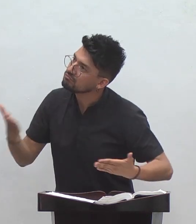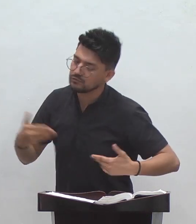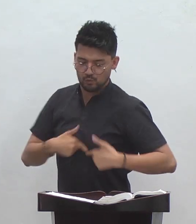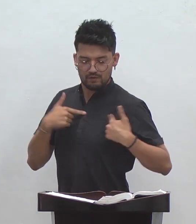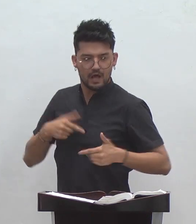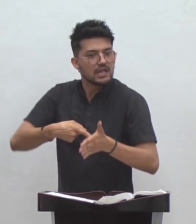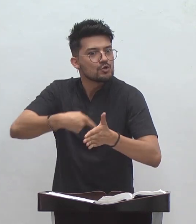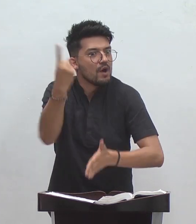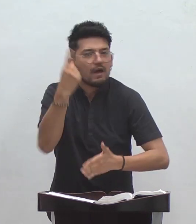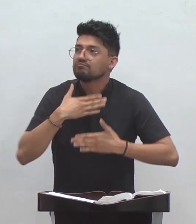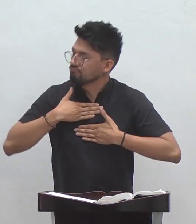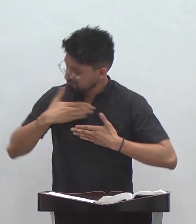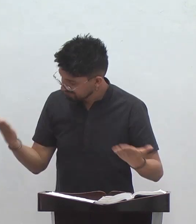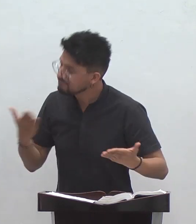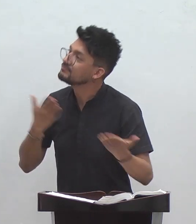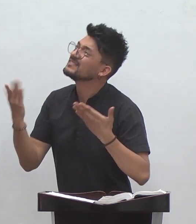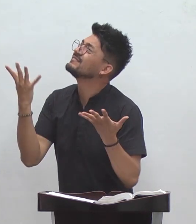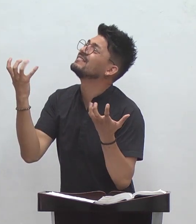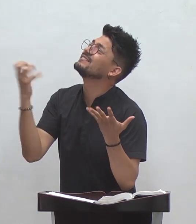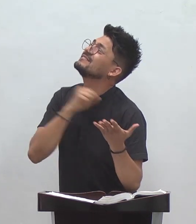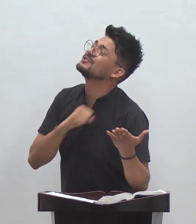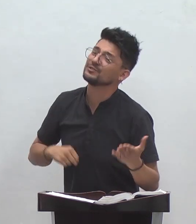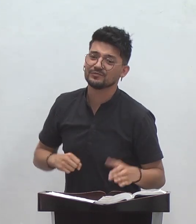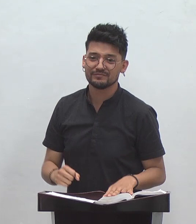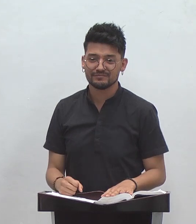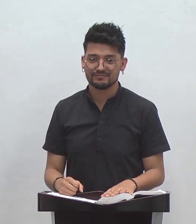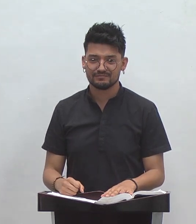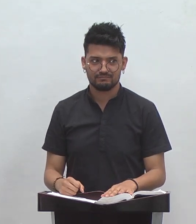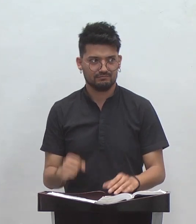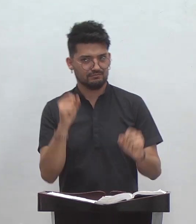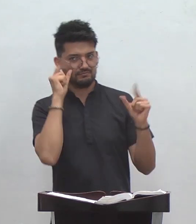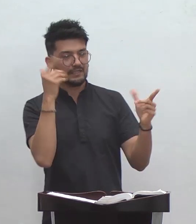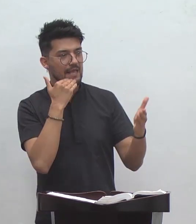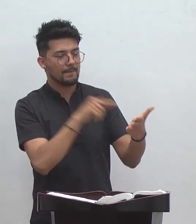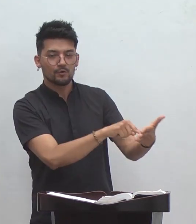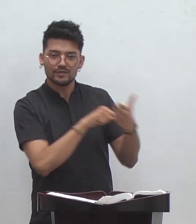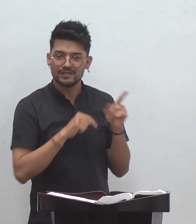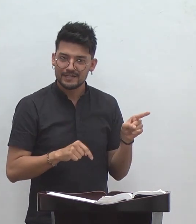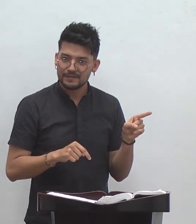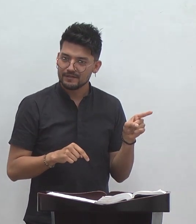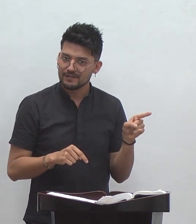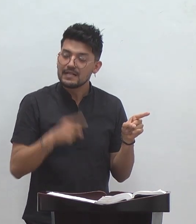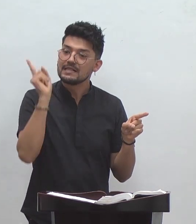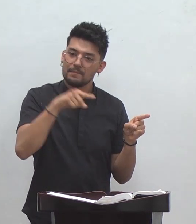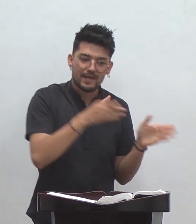No, Samuel tiene una actitud en su corazón en la que de una vez dice, Señor, habla, que estoy dispuesto a escuchar.